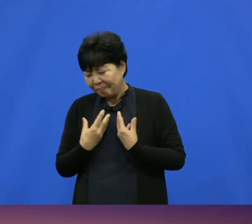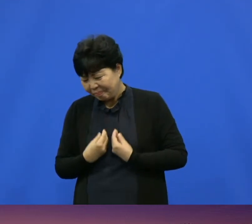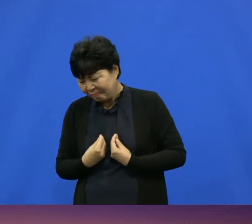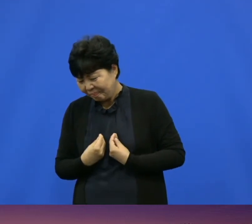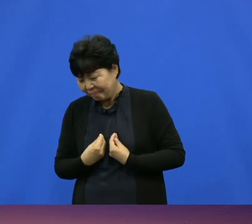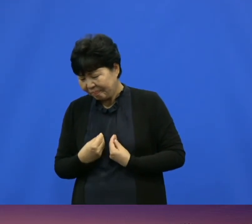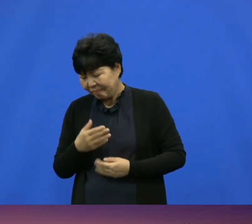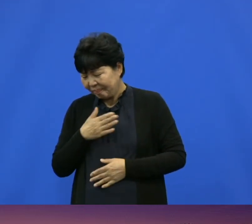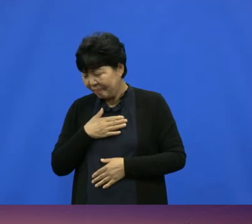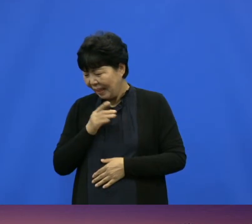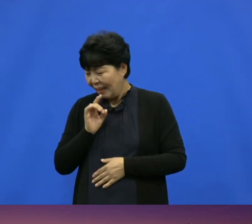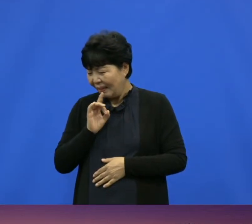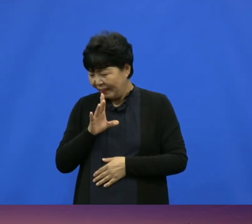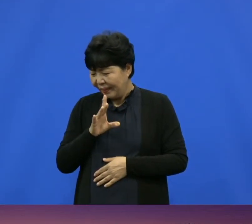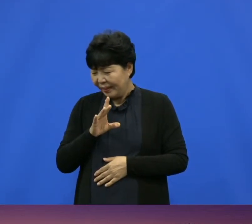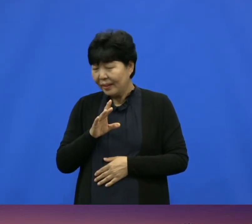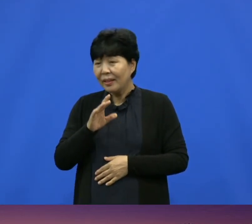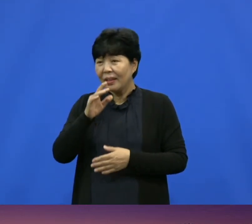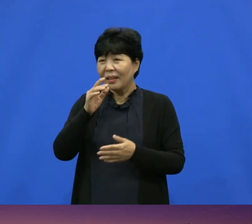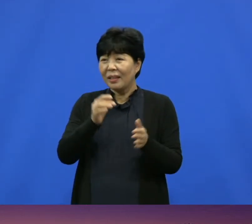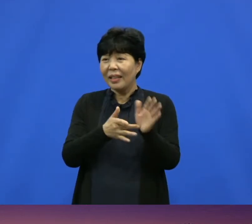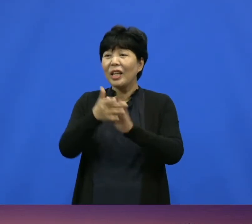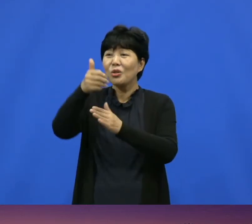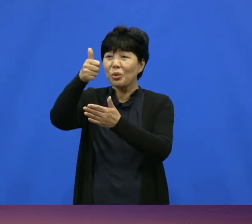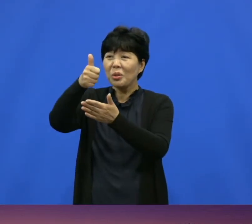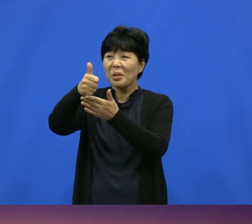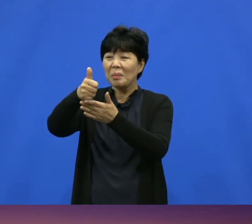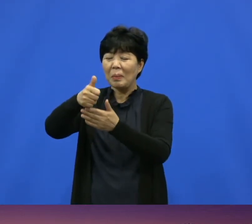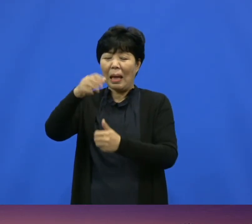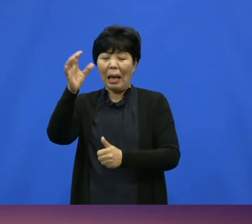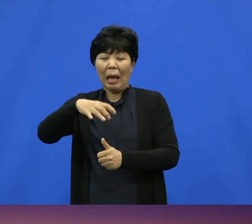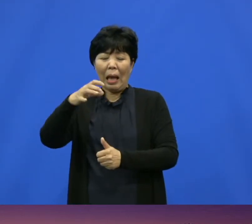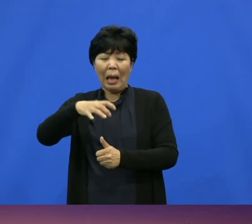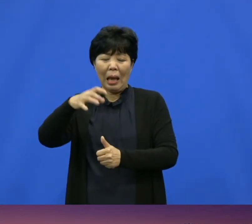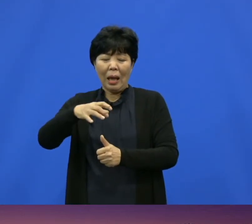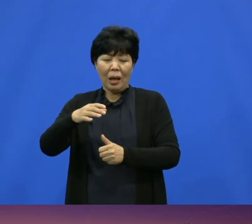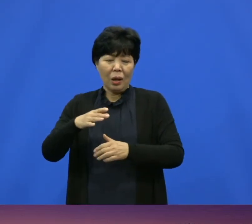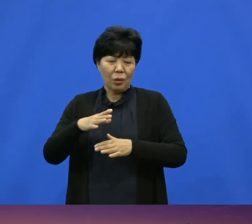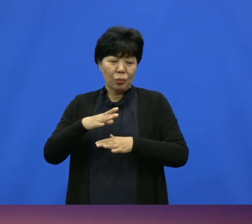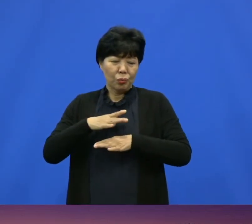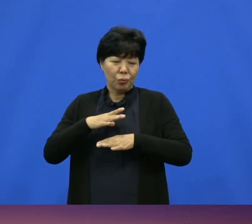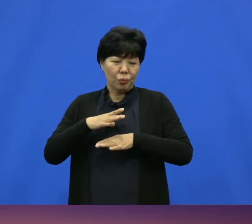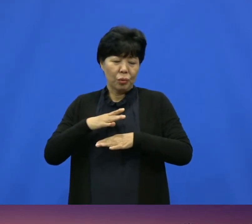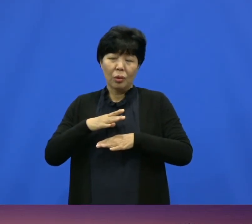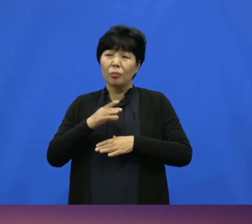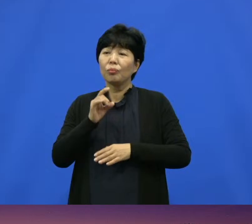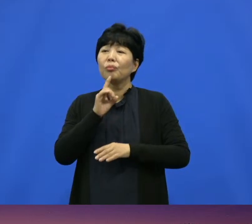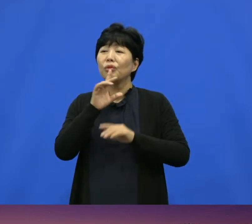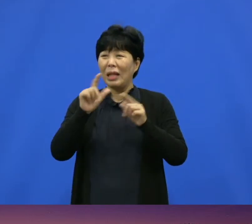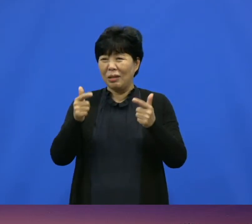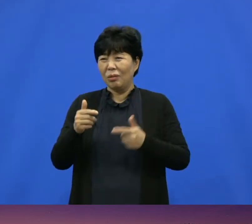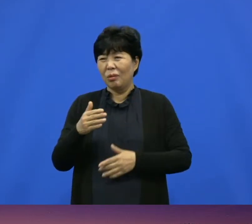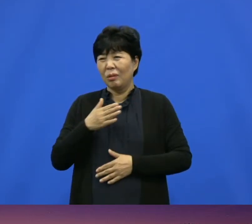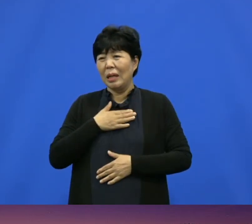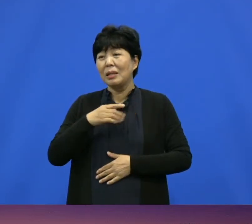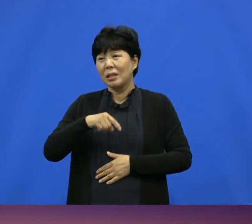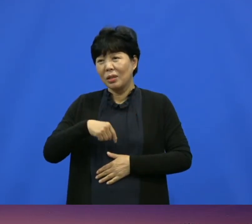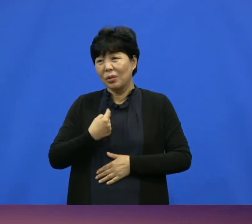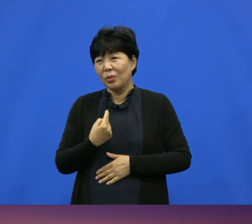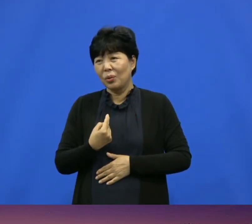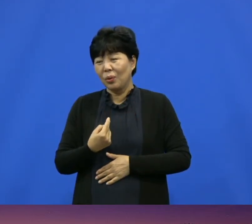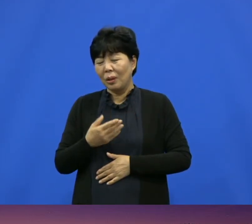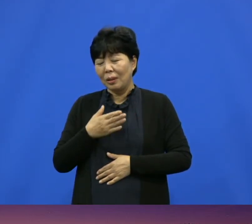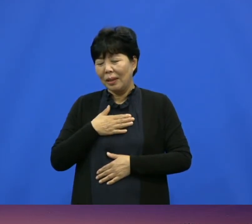안 돼. 주님의 책망이 두려운 게 아니라 자기 자신에 대한 철저한 성찰이 뭐예요? 나는